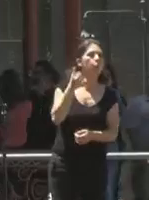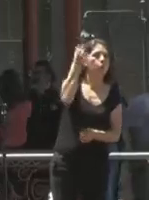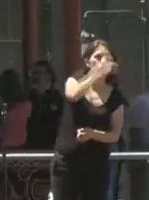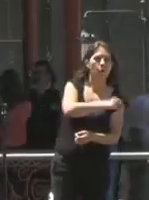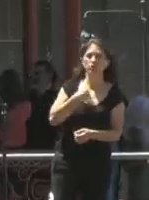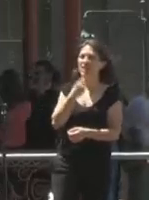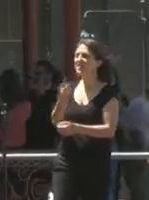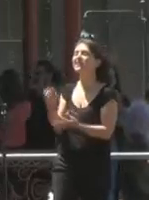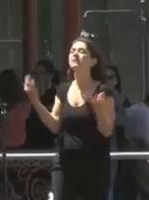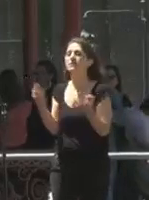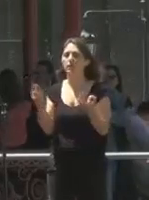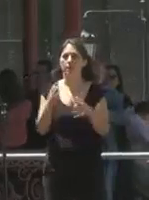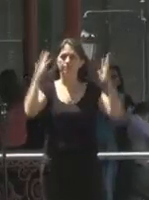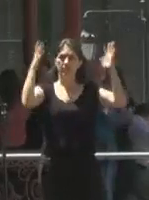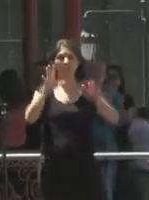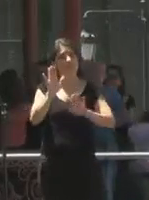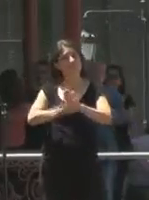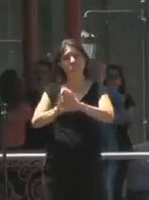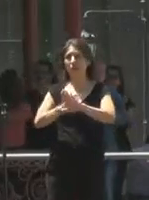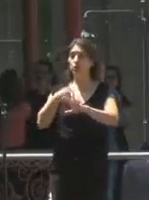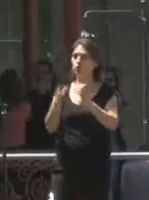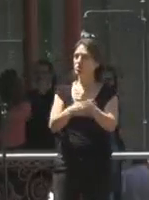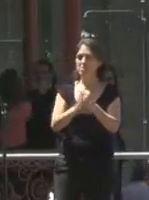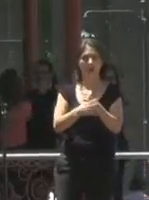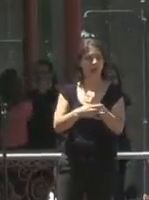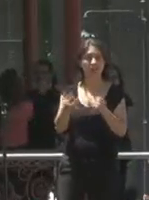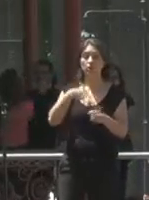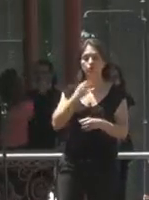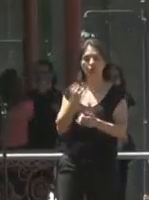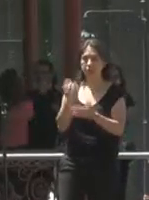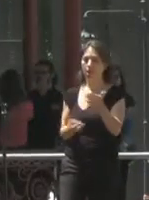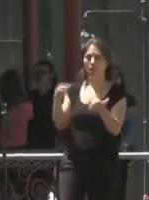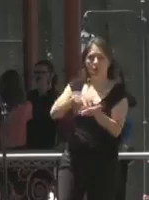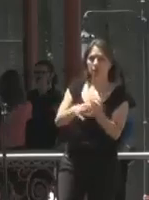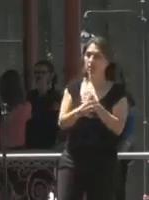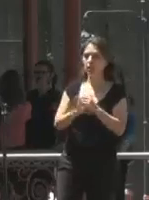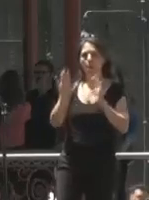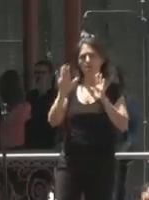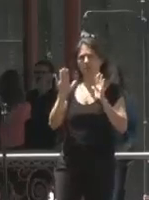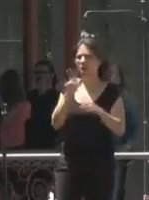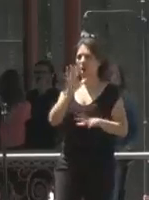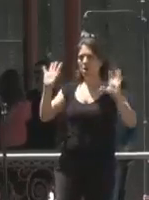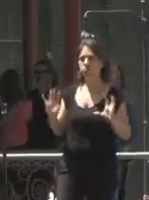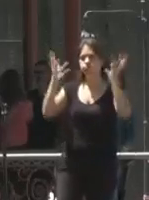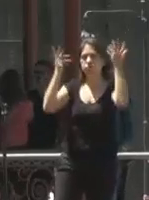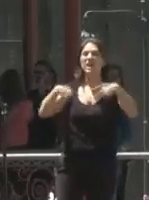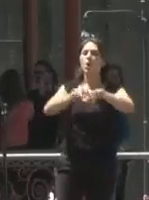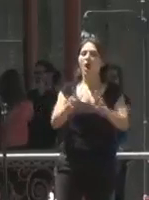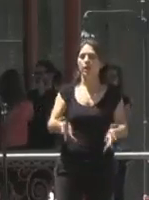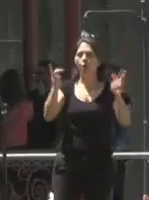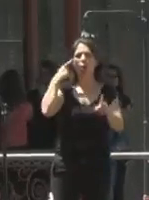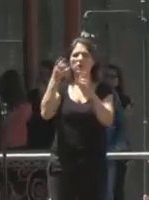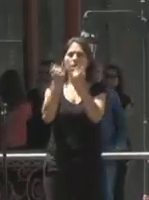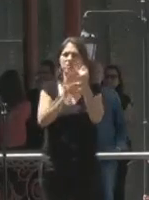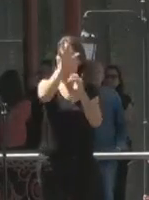nuestros abuelos, perdón por llegar tan tarde, perdón por habernos levantado tan tarde, pero hay en marcha una rebelión democrática para recuperar